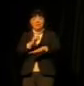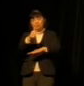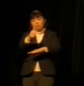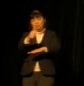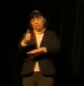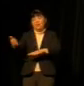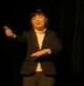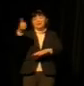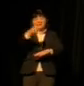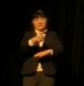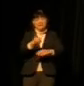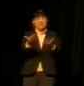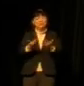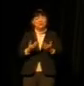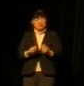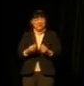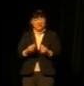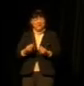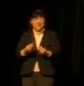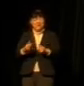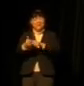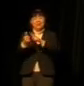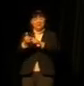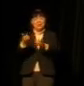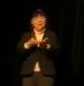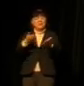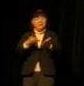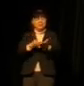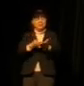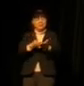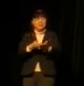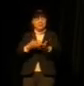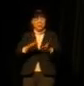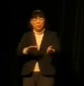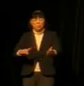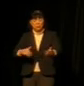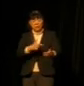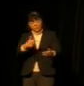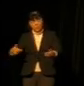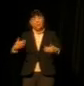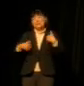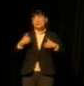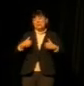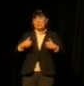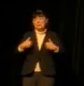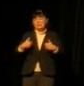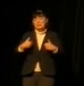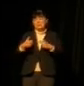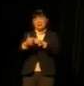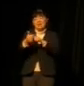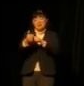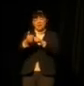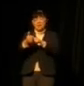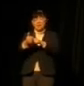モス類のね、話とね、言葉にね、子どもたち、保護者もね、お喜びでした。この頃、ラモス類さんは、もう選手を奪ってね、